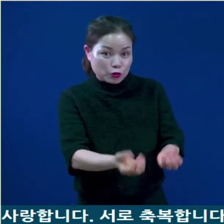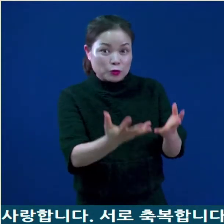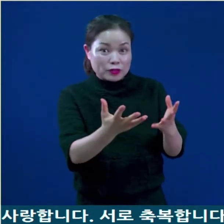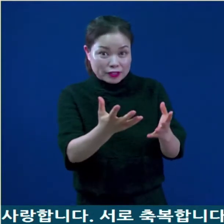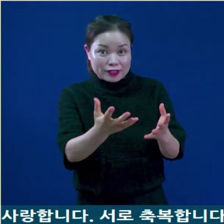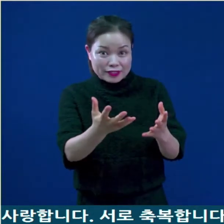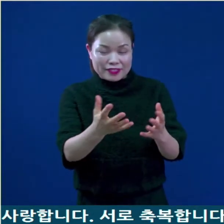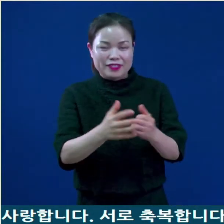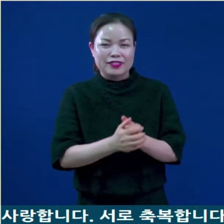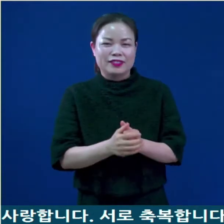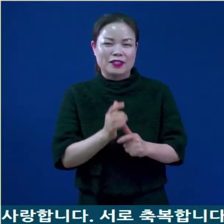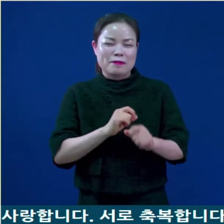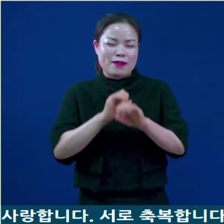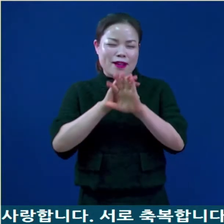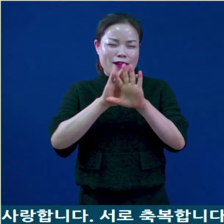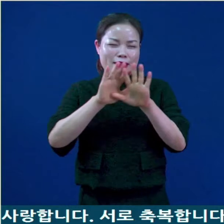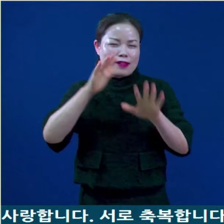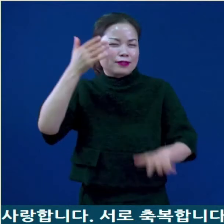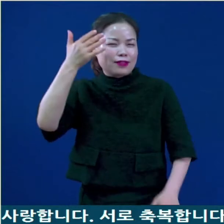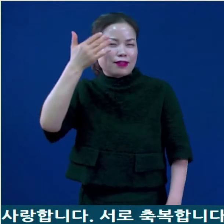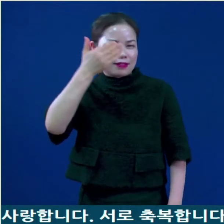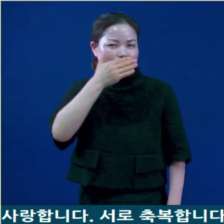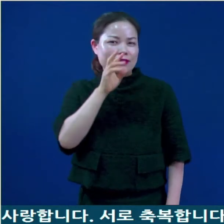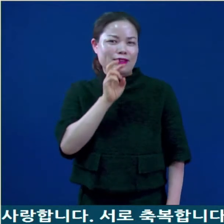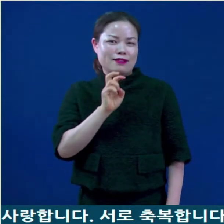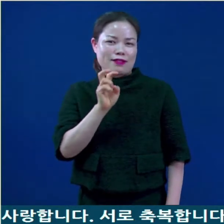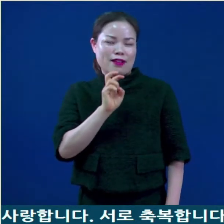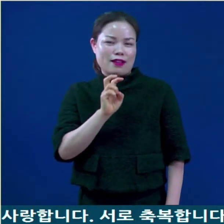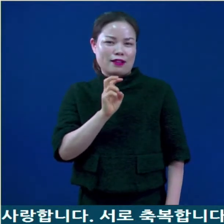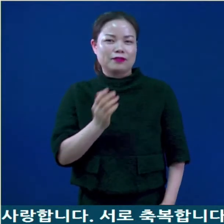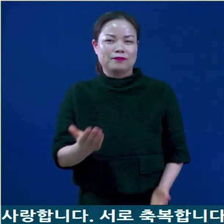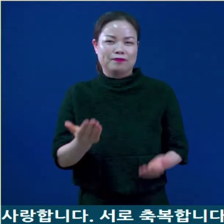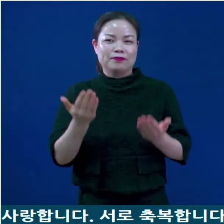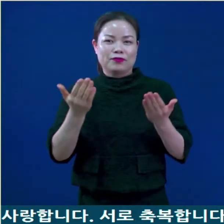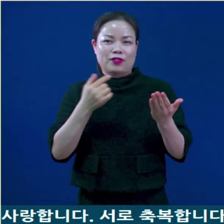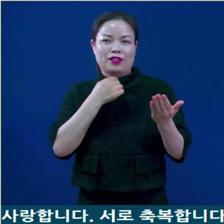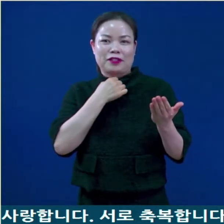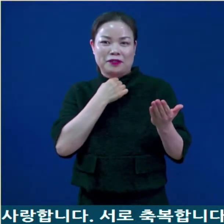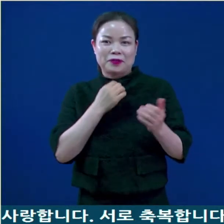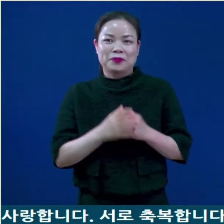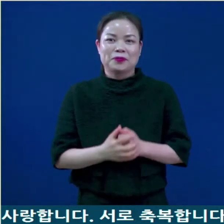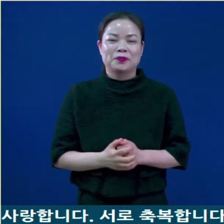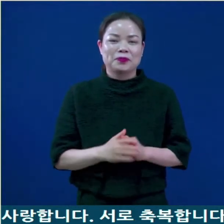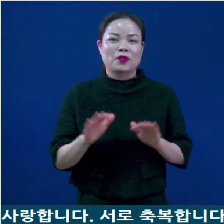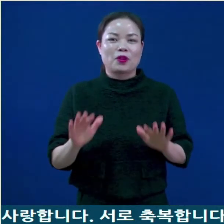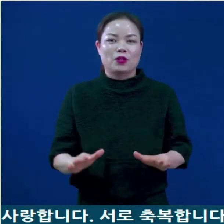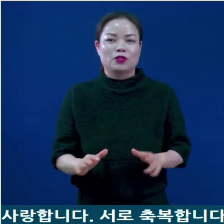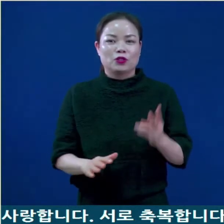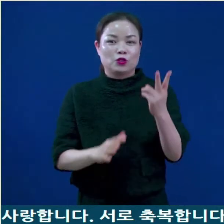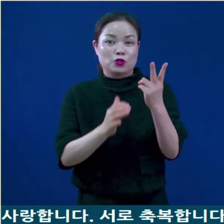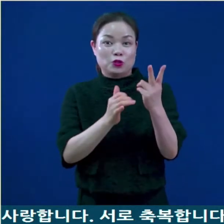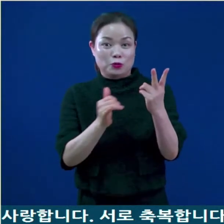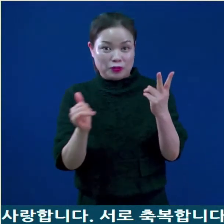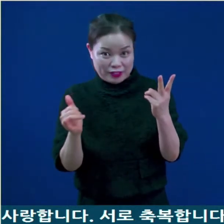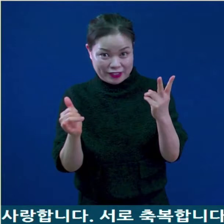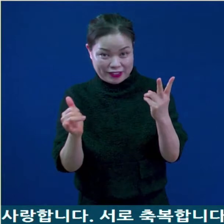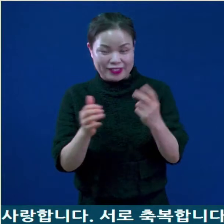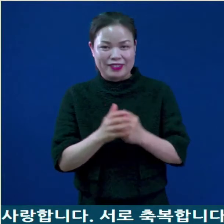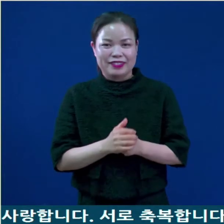더 밝고 맑은 찬양 이어질 수 있기를 부탁드리고요. 오늘 두 분의